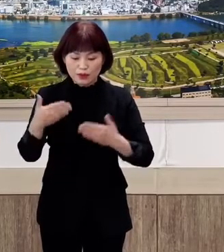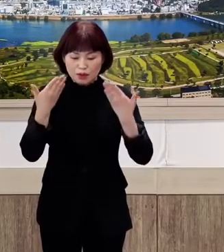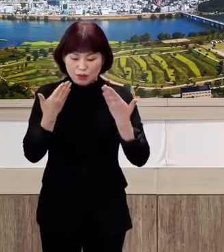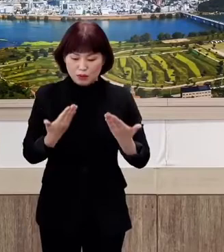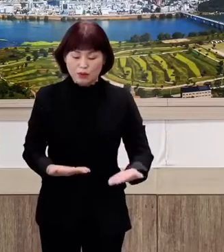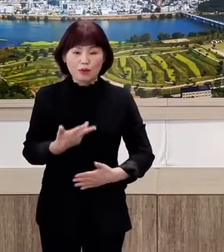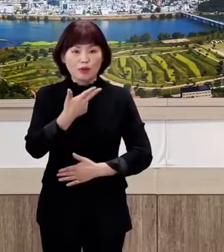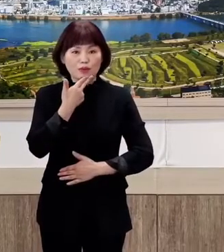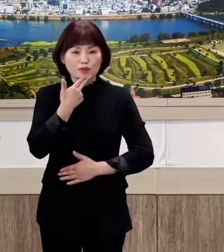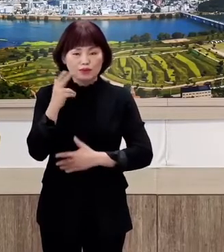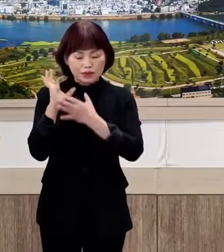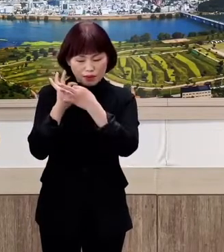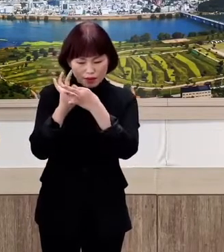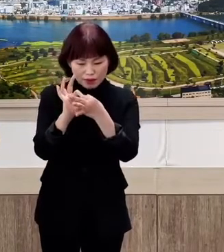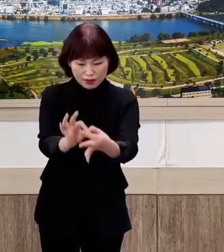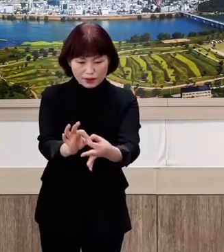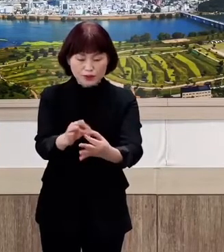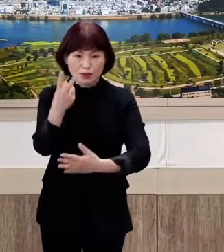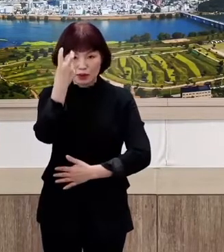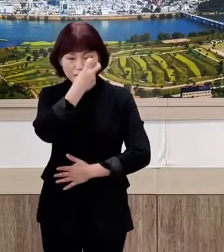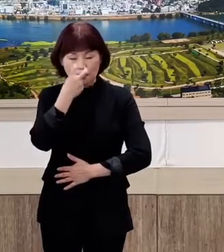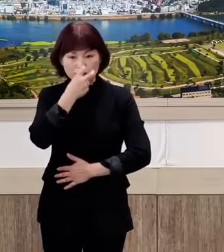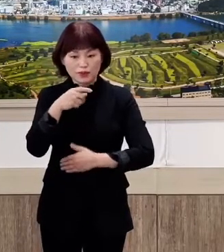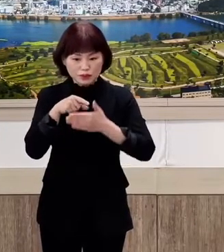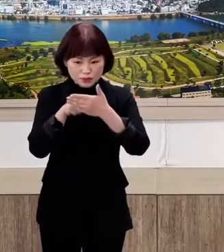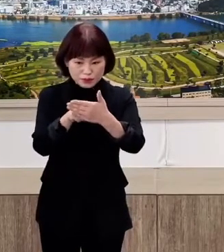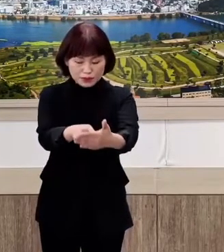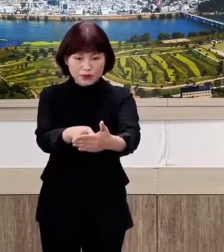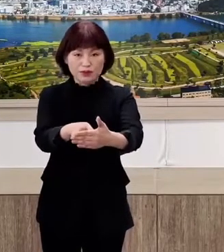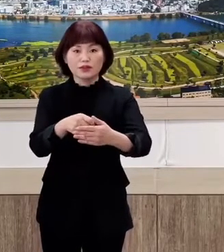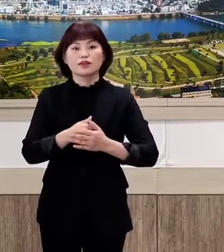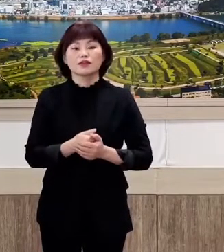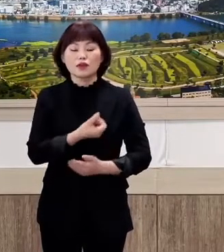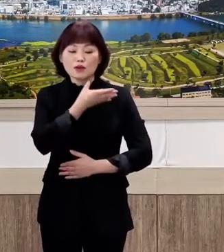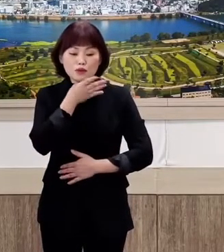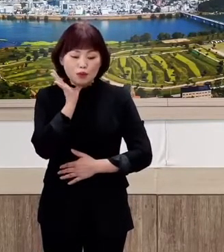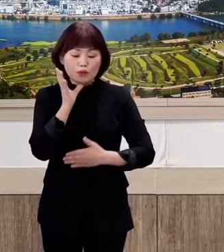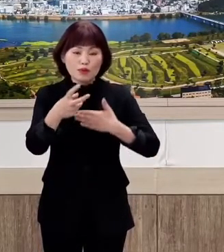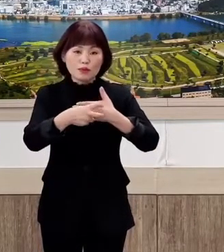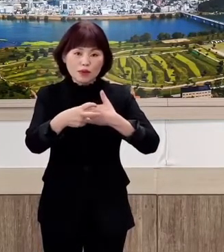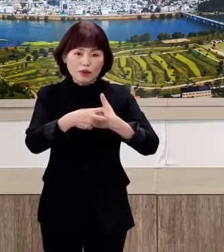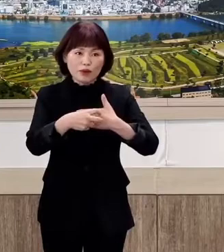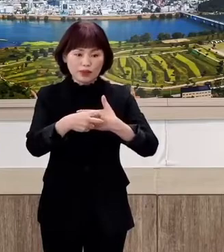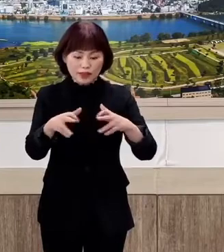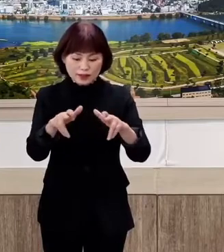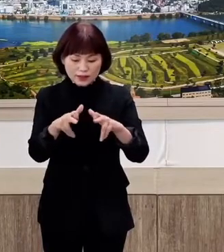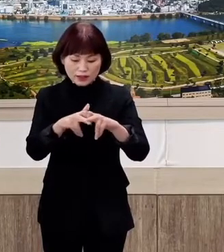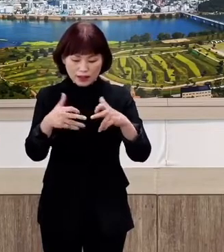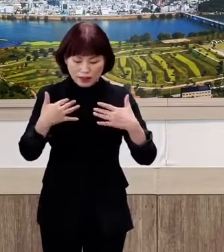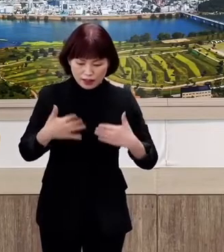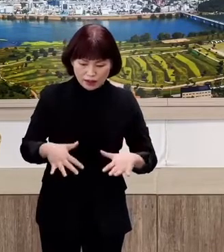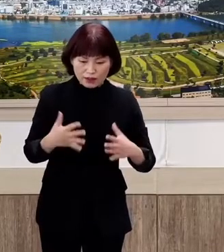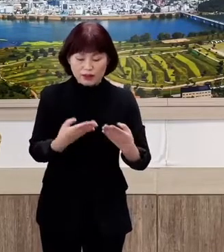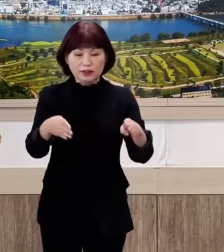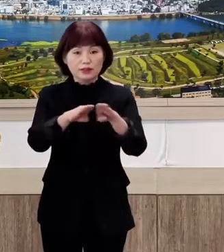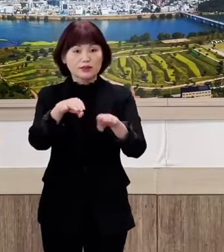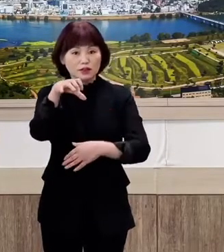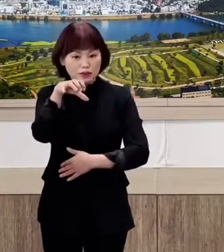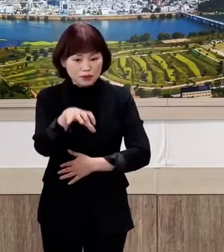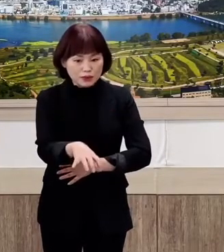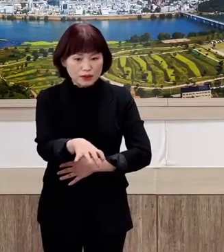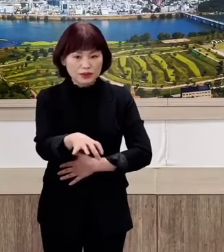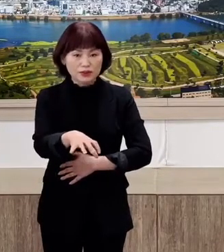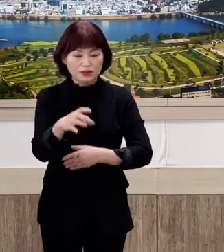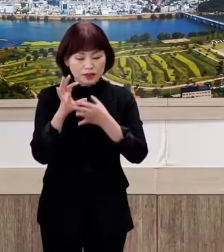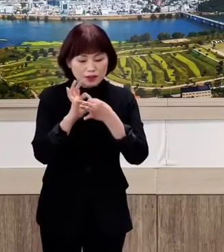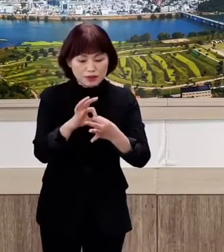지속적으로 운영하고 요양병원, 요양원 등의 취약시설 종사자에 대한 선제 검사